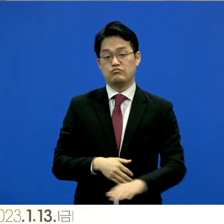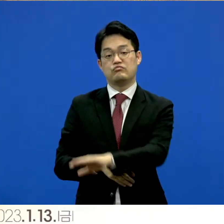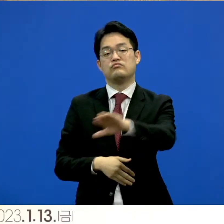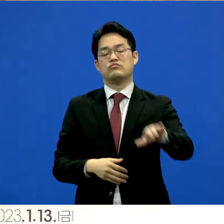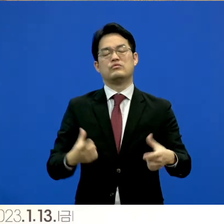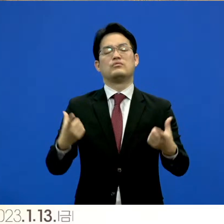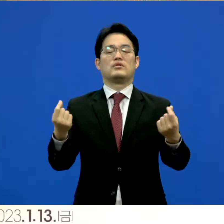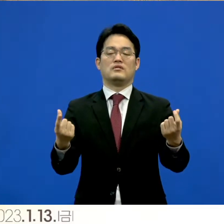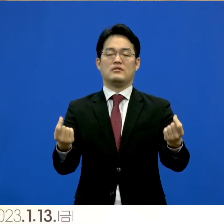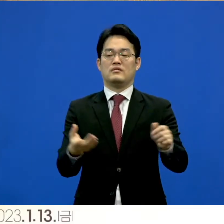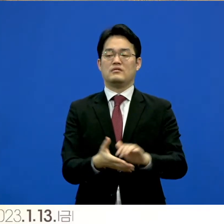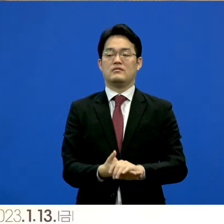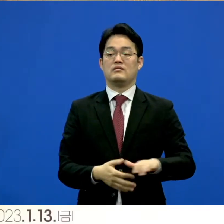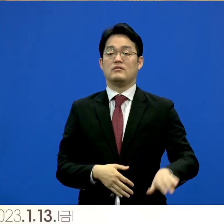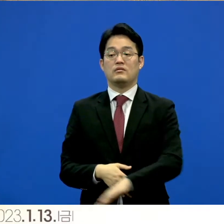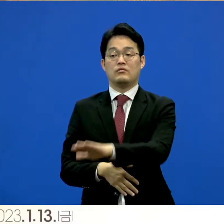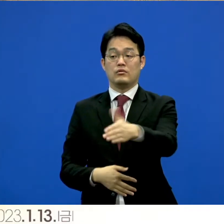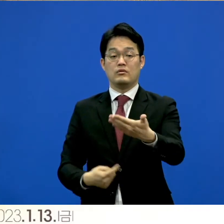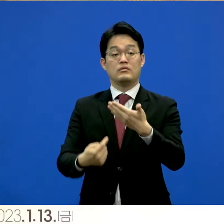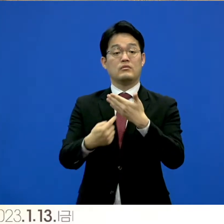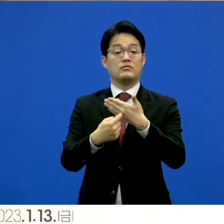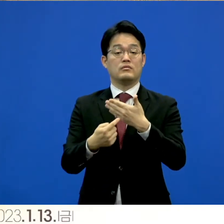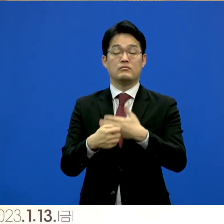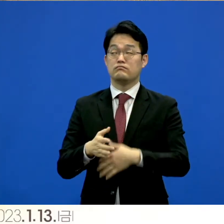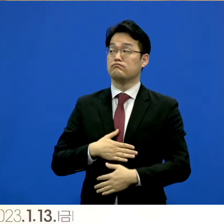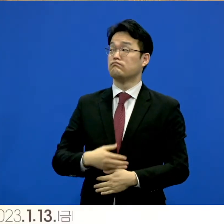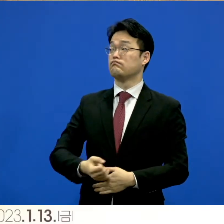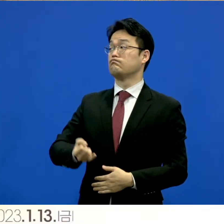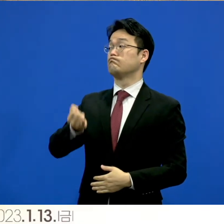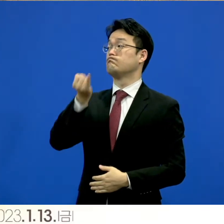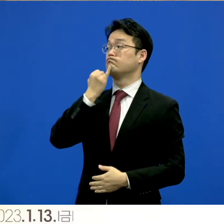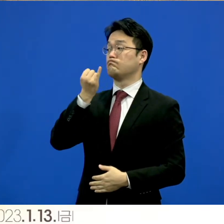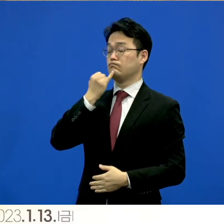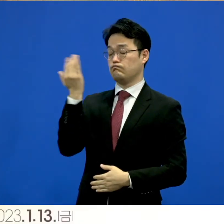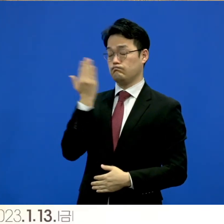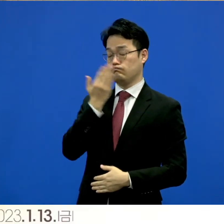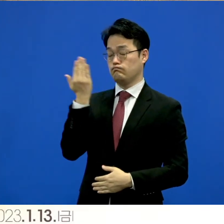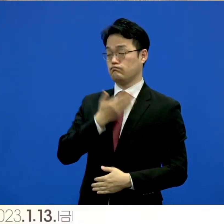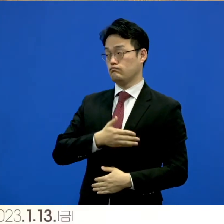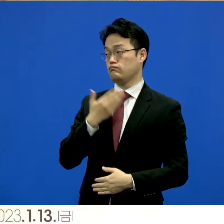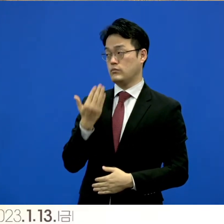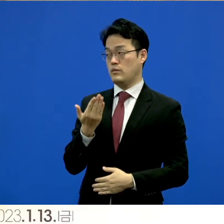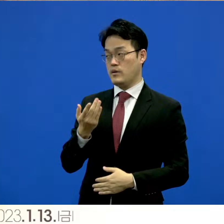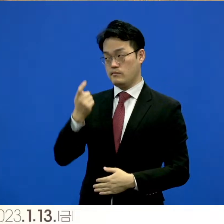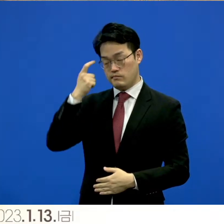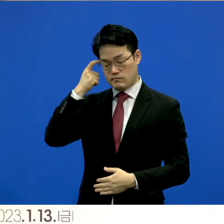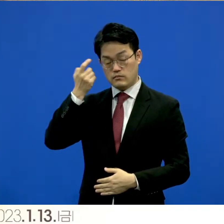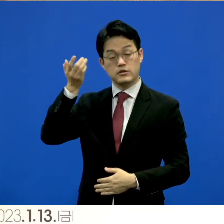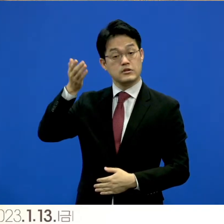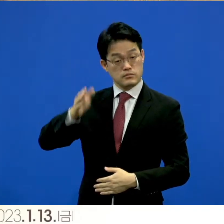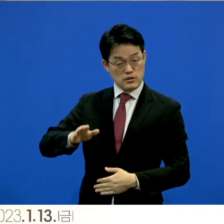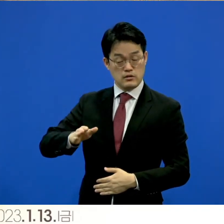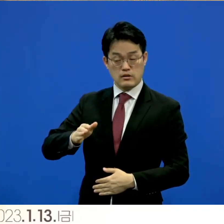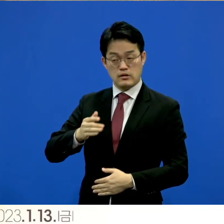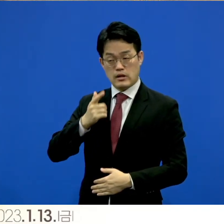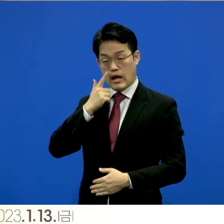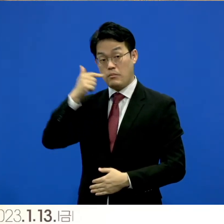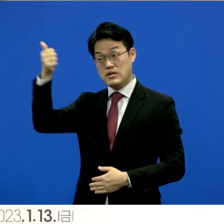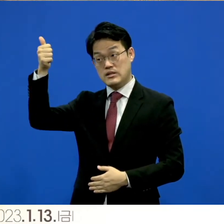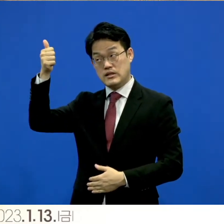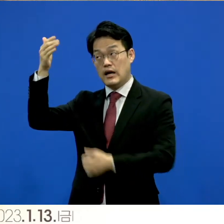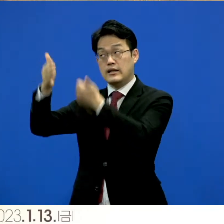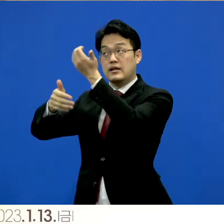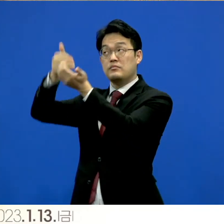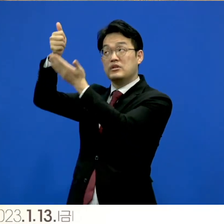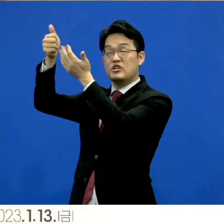우리는 꽤 괜찮다고 생각할지 모르지만, 우리가 아버지를 떠나 살았던 우리의 삶의